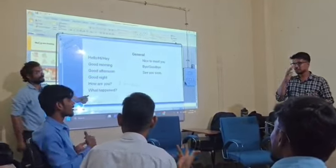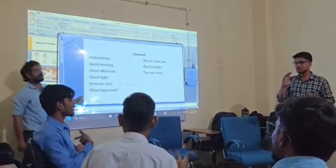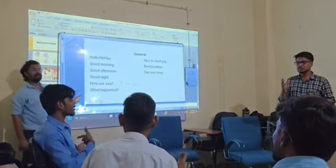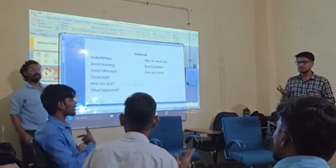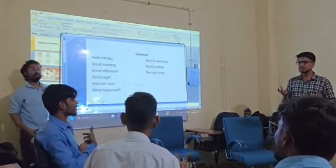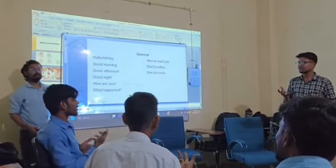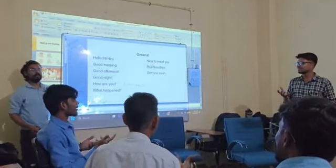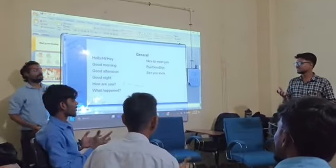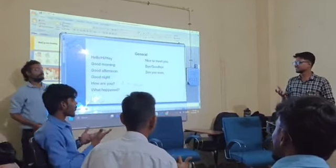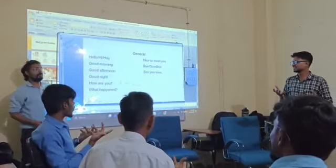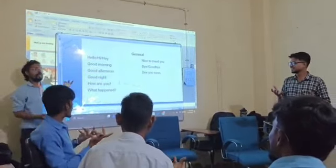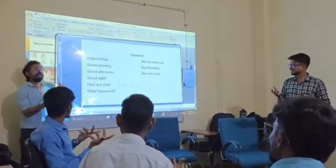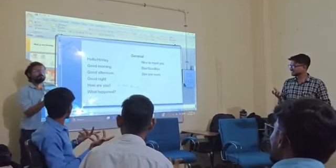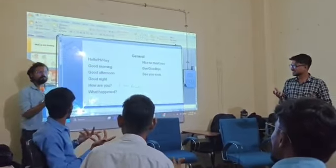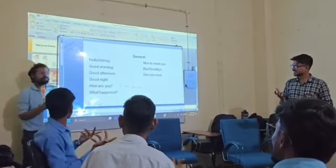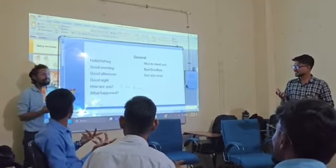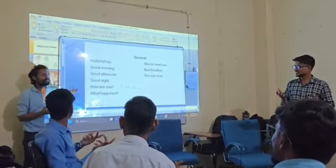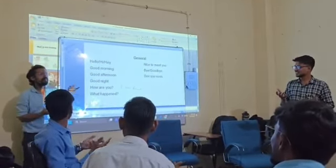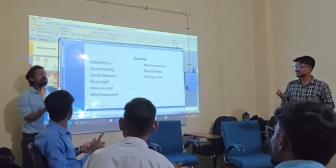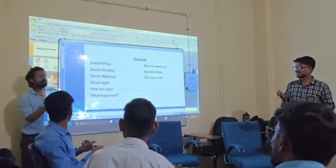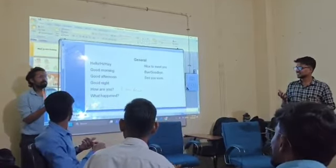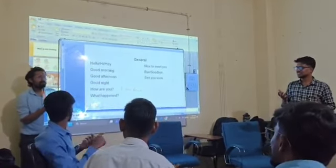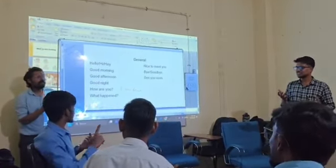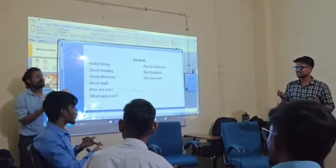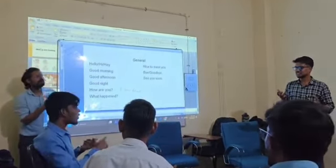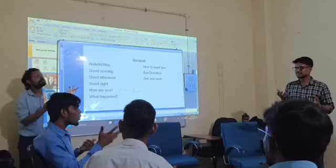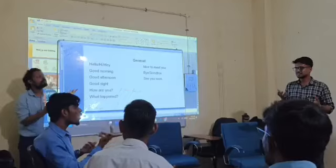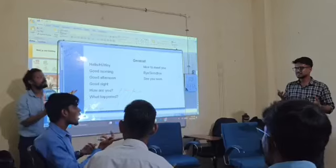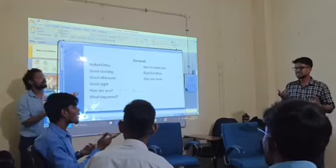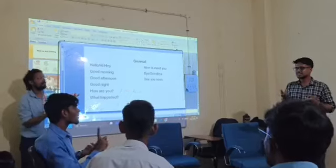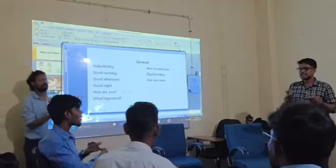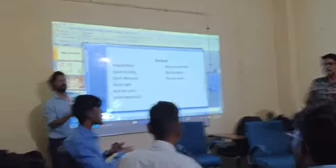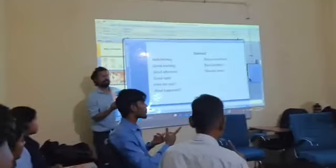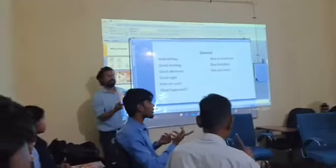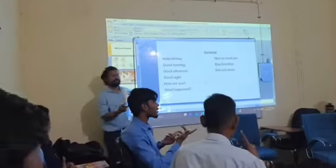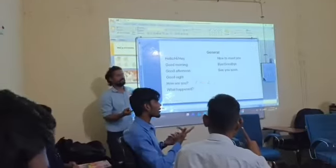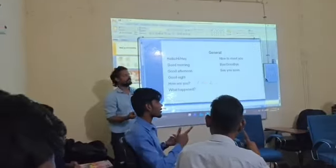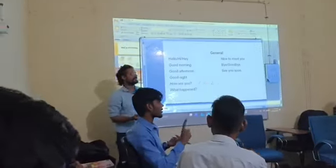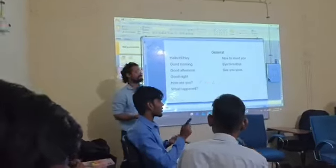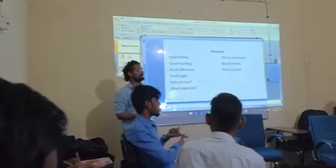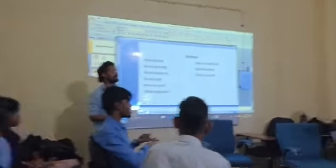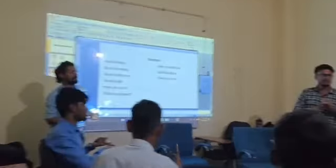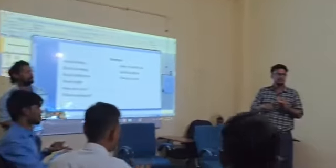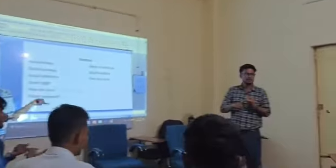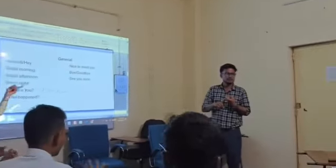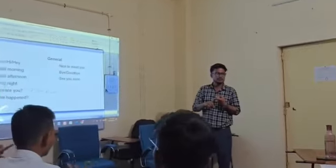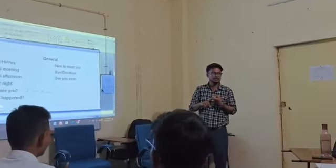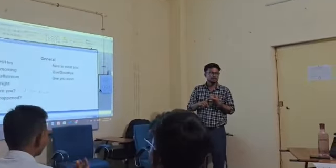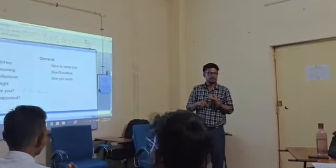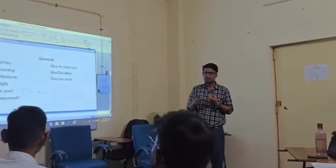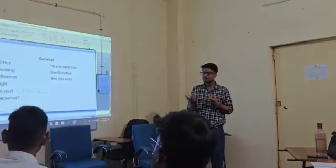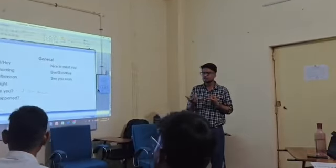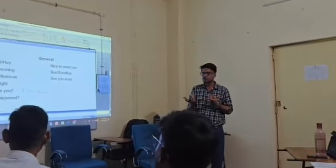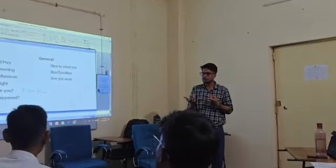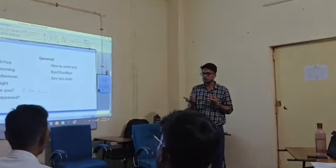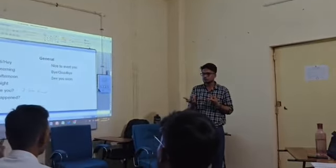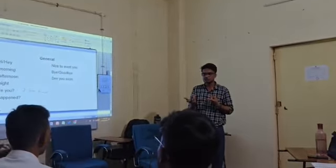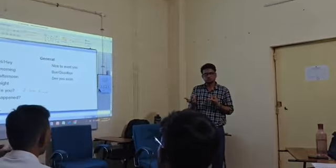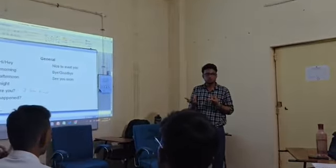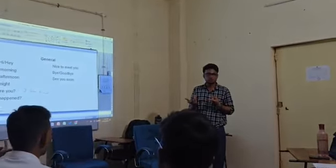व्हाट हैपेंड, ठीक है, ये हैपेंड का साइन है, ठीक है। और ये व्हाट होता है, ये तो आपको पता